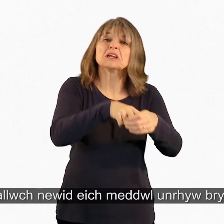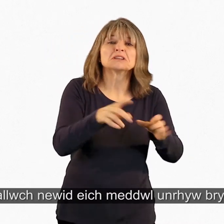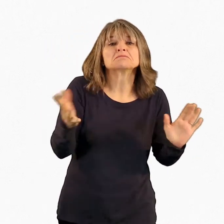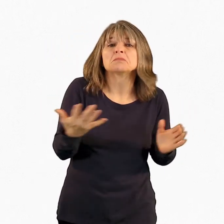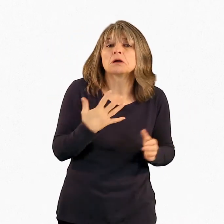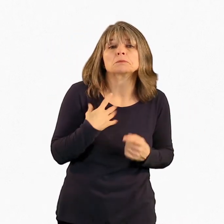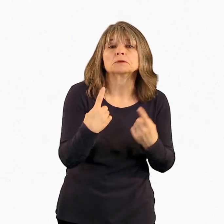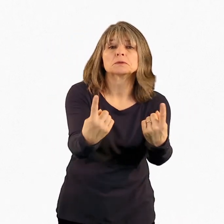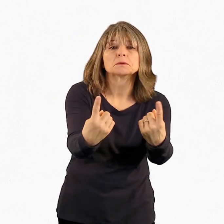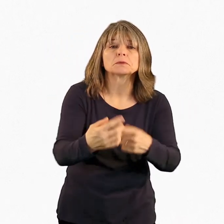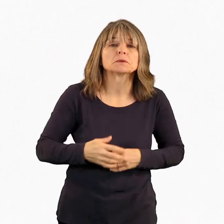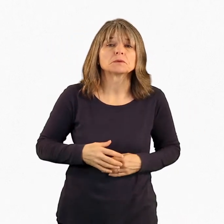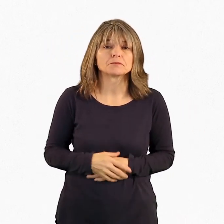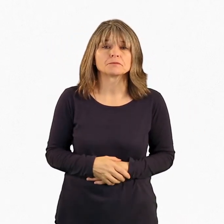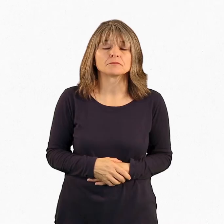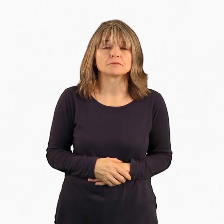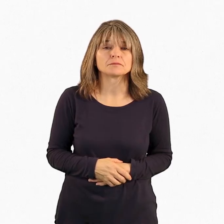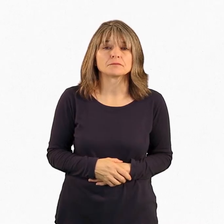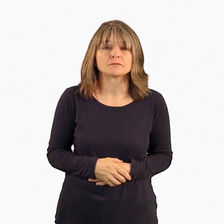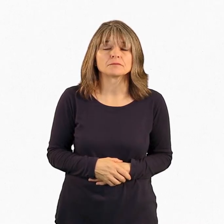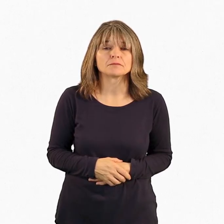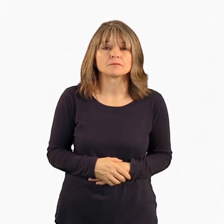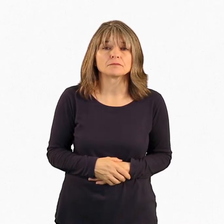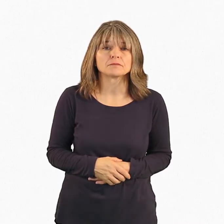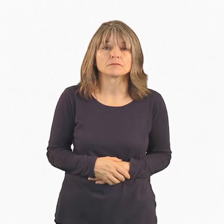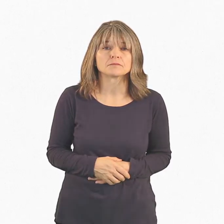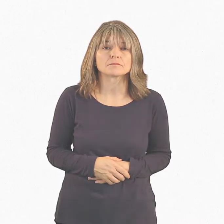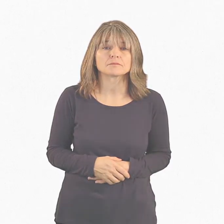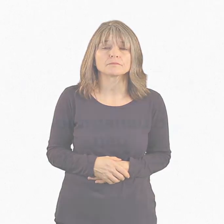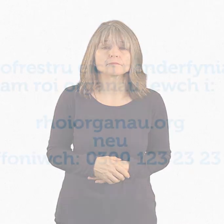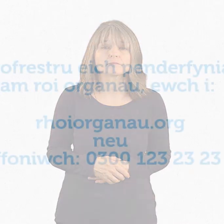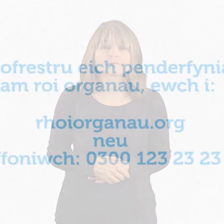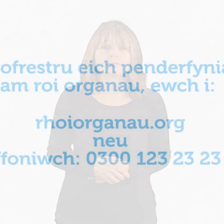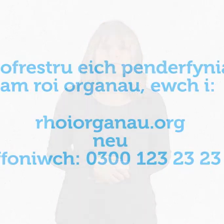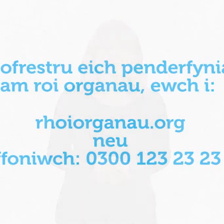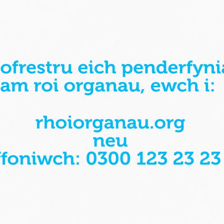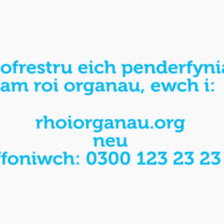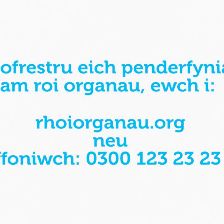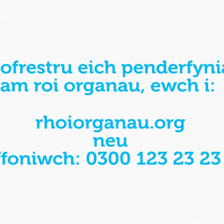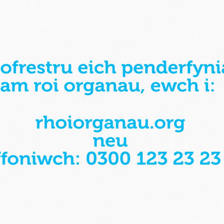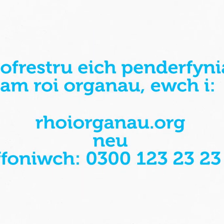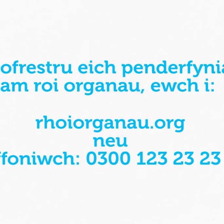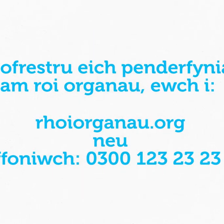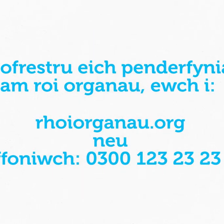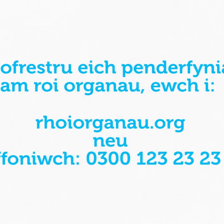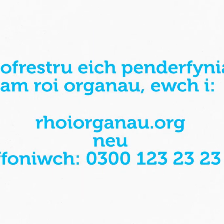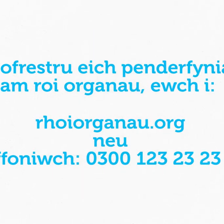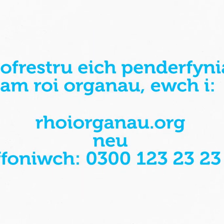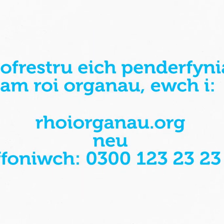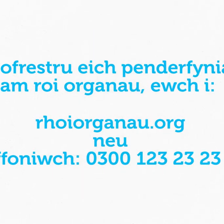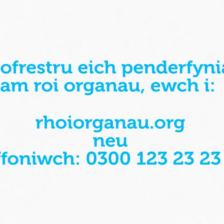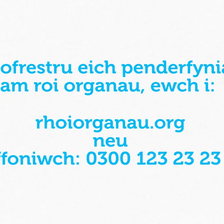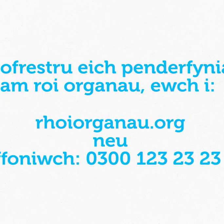I gofrestru eich penderfyniad am rhoi organau, ewch i rhoi organau.org